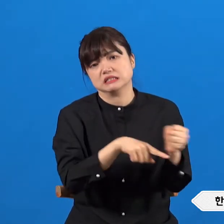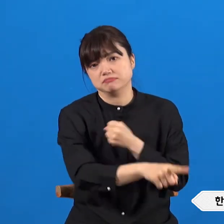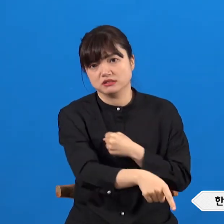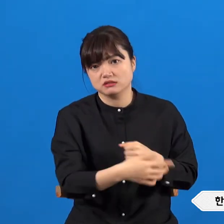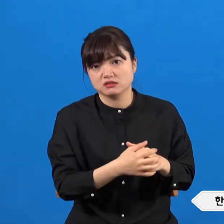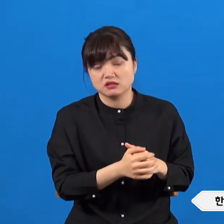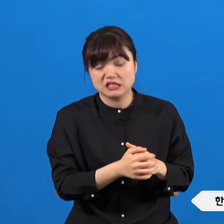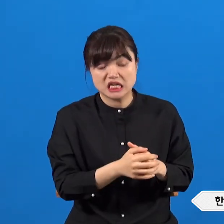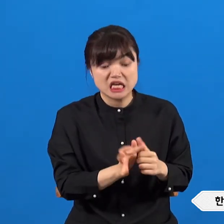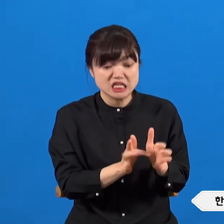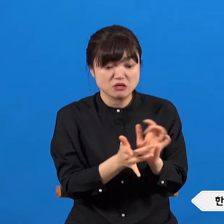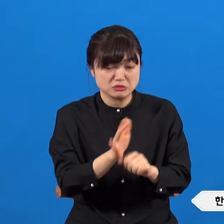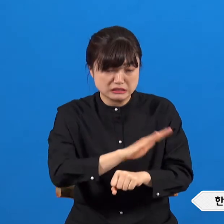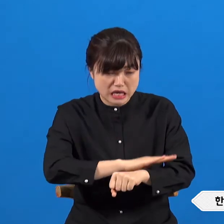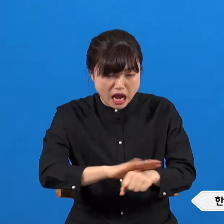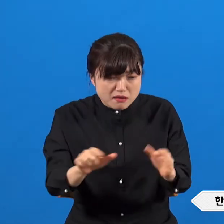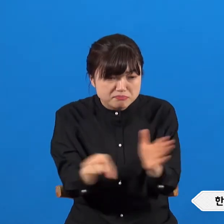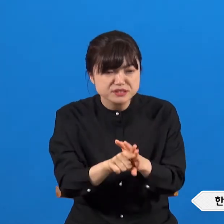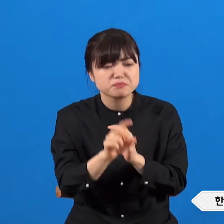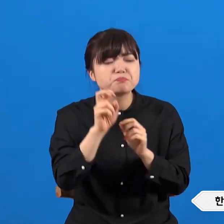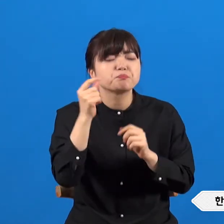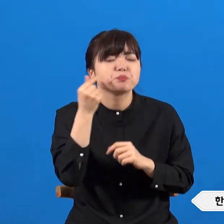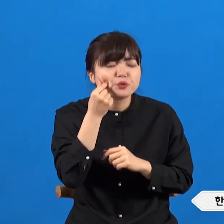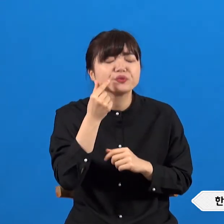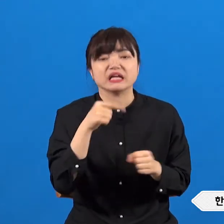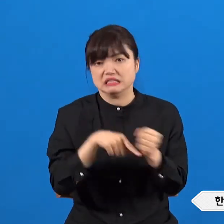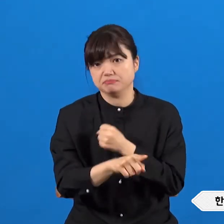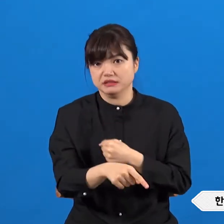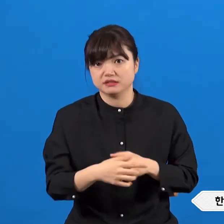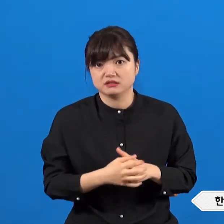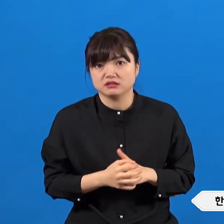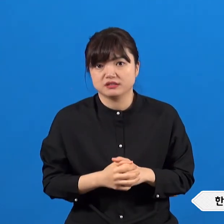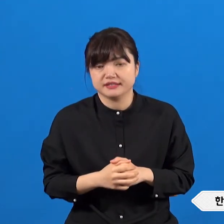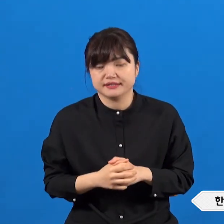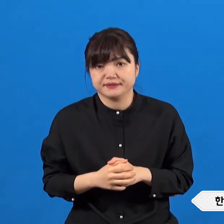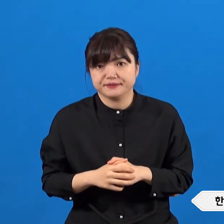그렇습니다. 예수를 제대로 안 믿고 있기 때문에 그렇습니다.